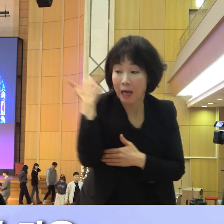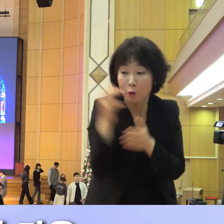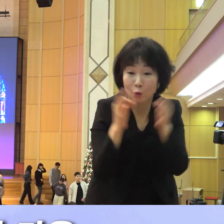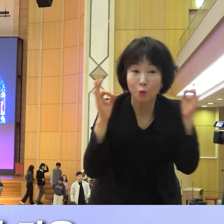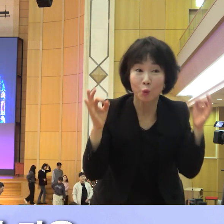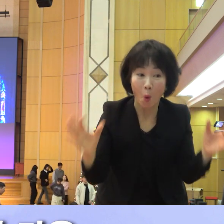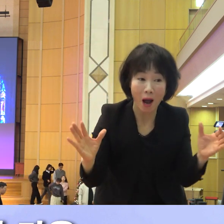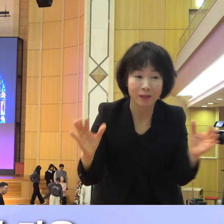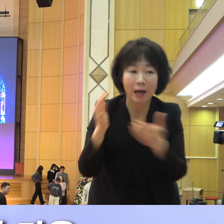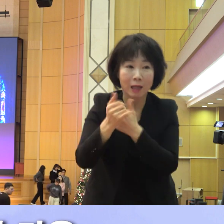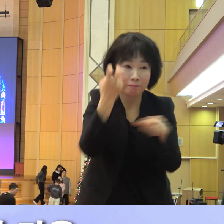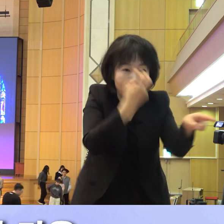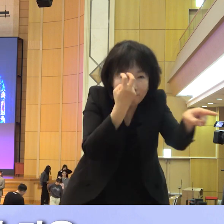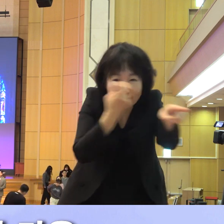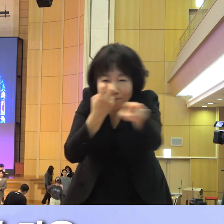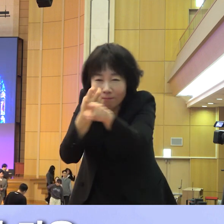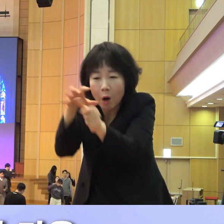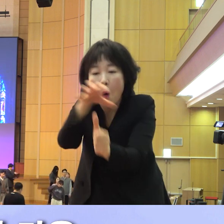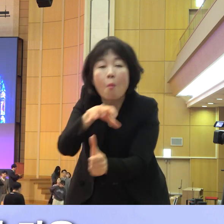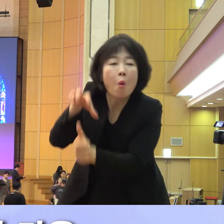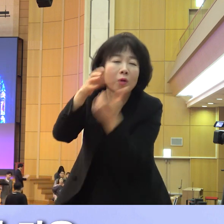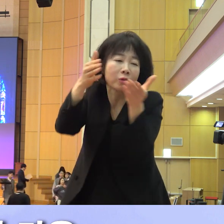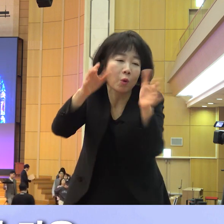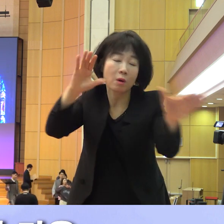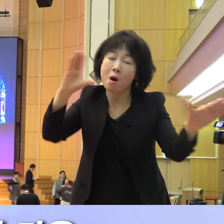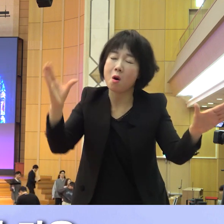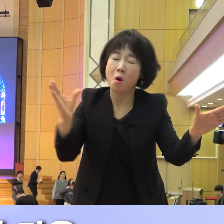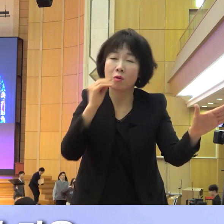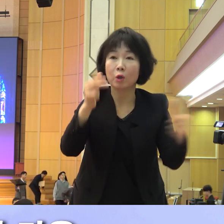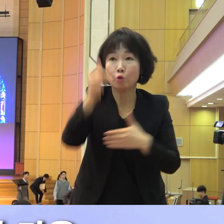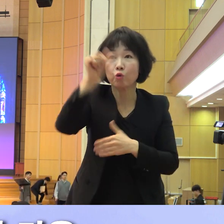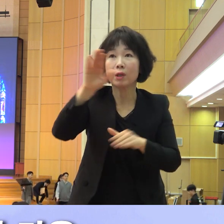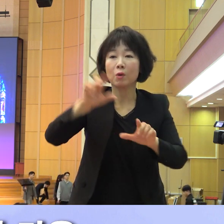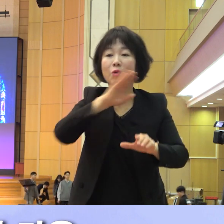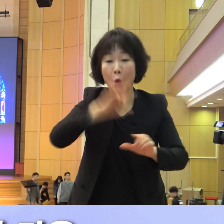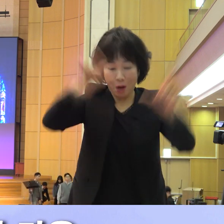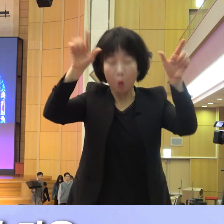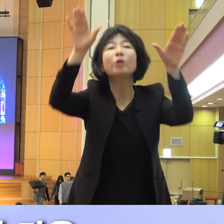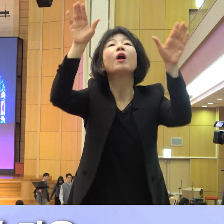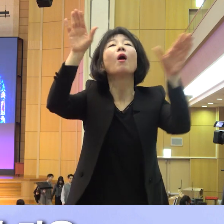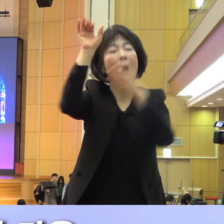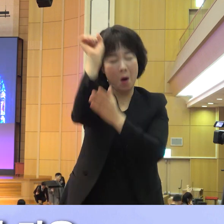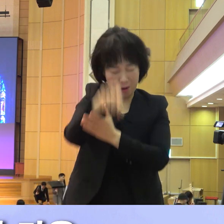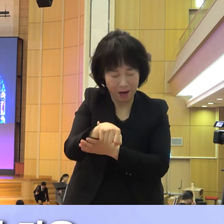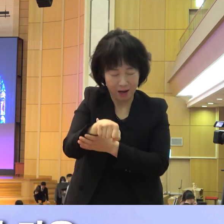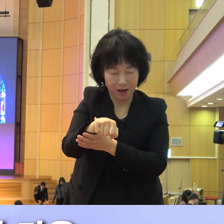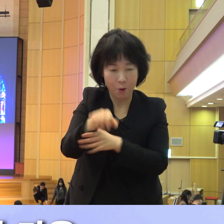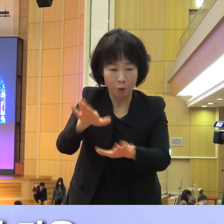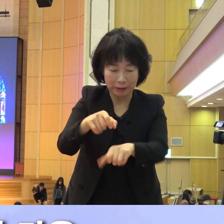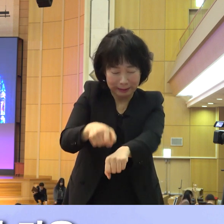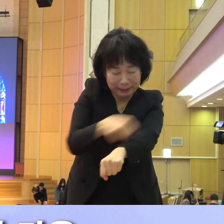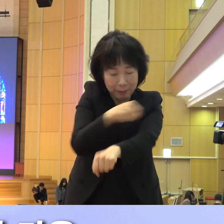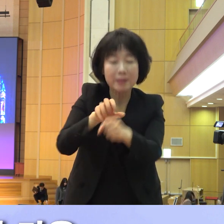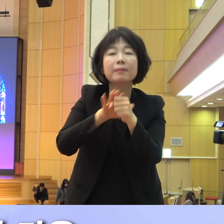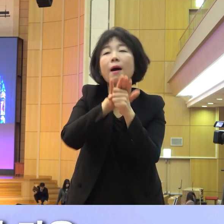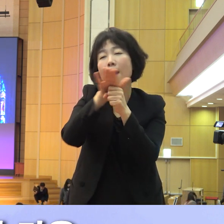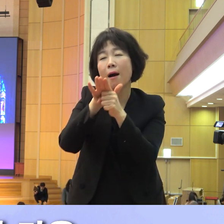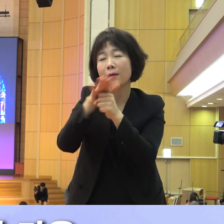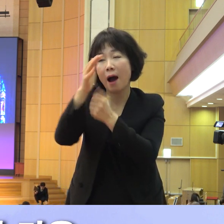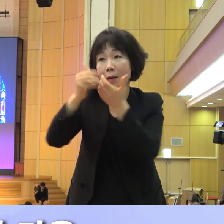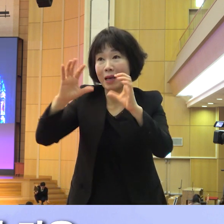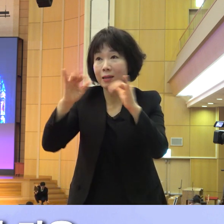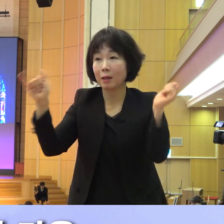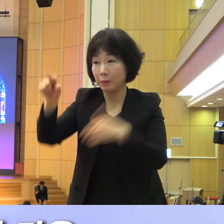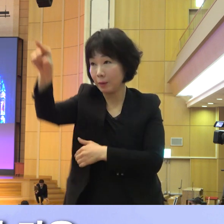동안도 주님의 날개 품으셨다가 존귀하고 거룩한 안식일을 허락하여 주셔서 주님께서 특별히 사랑하는 하나님의